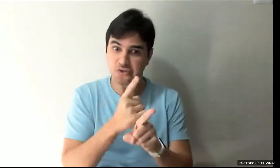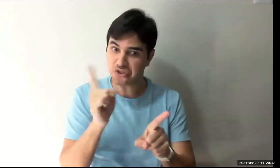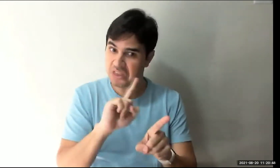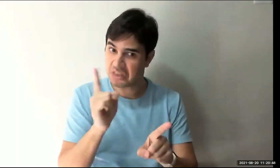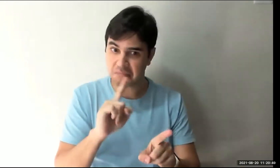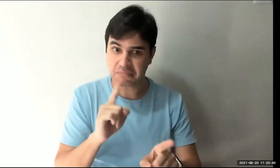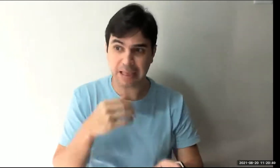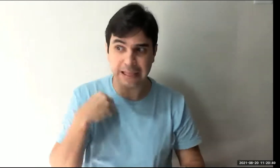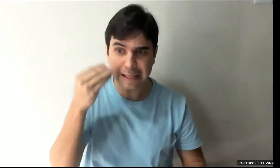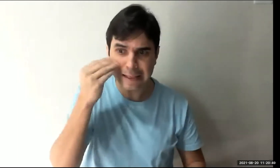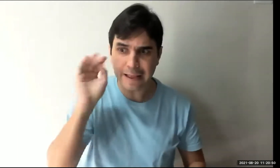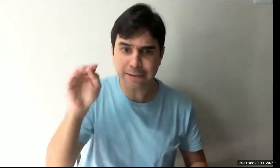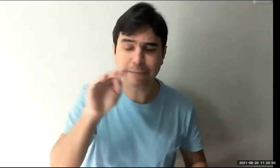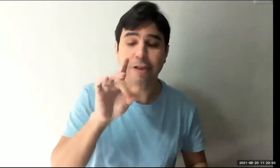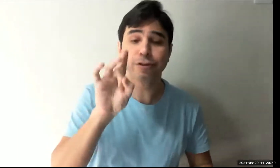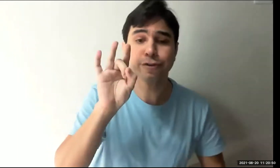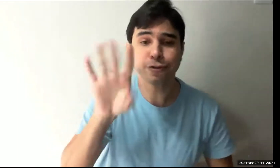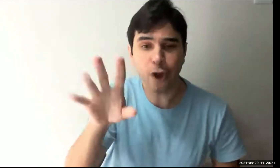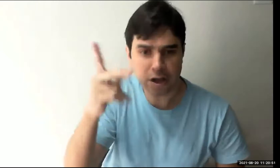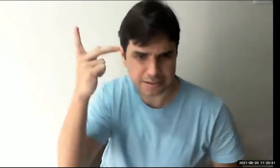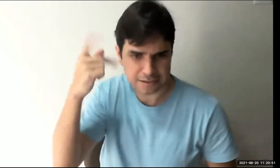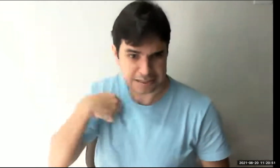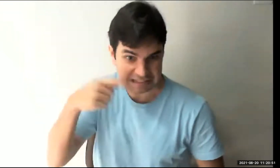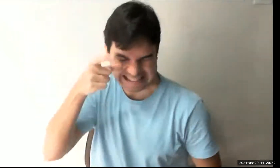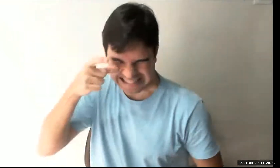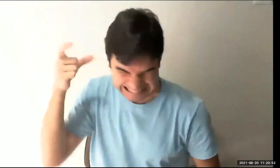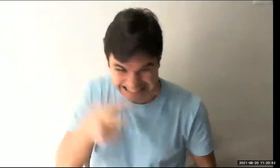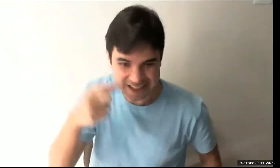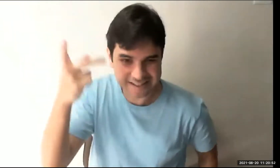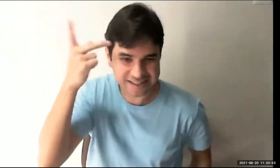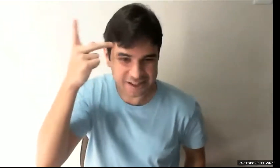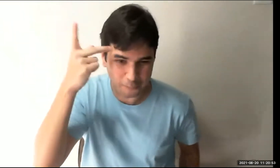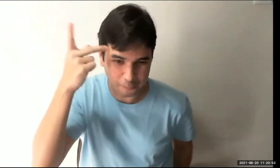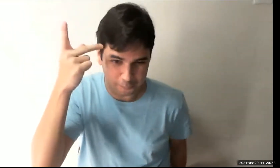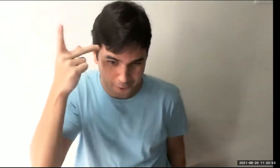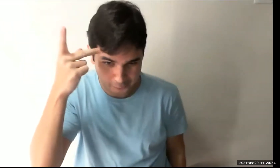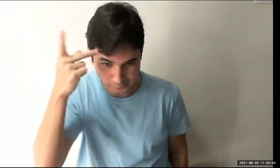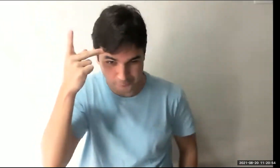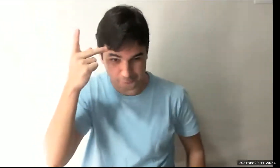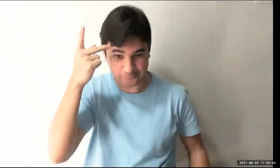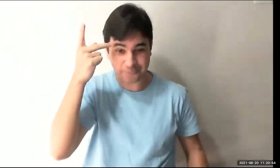natação, então eu fiquei pensando em produzir sinais especificamente dessa área, né?